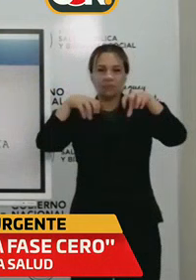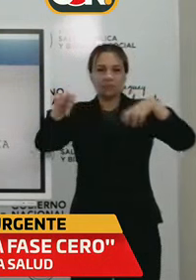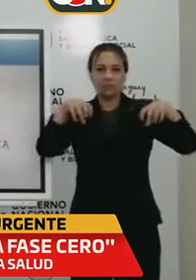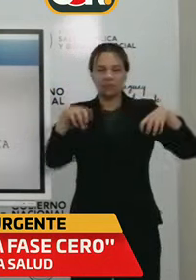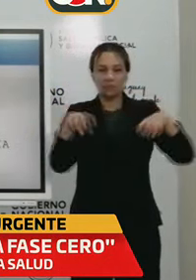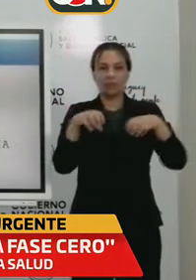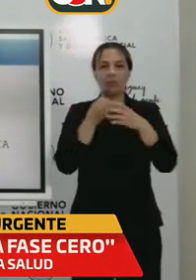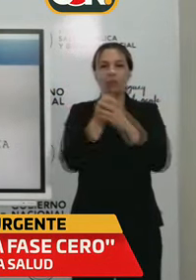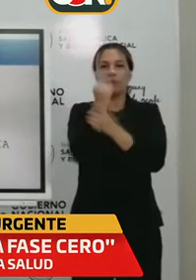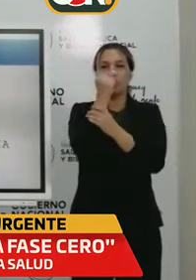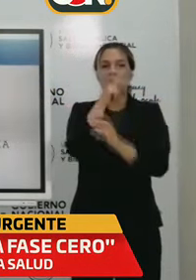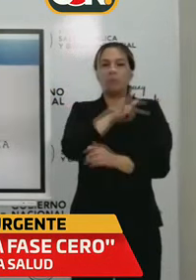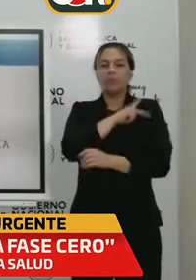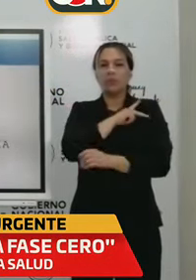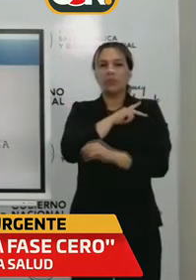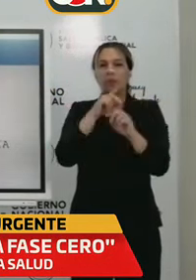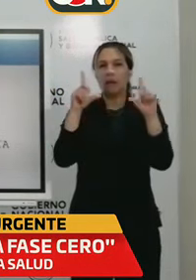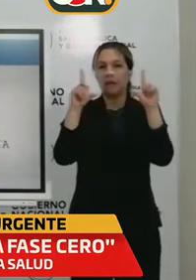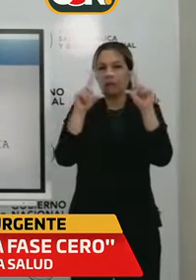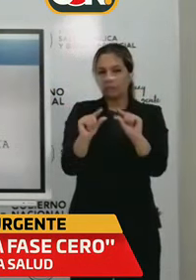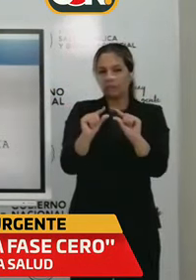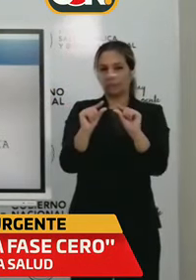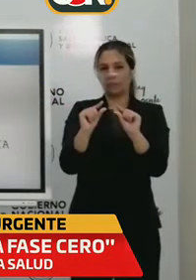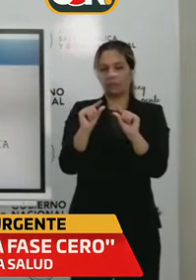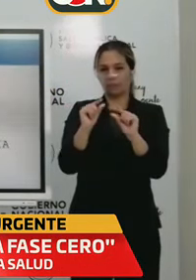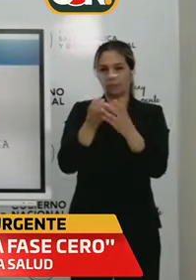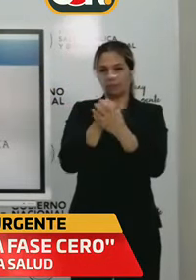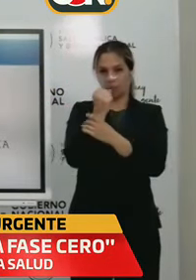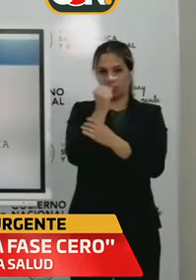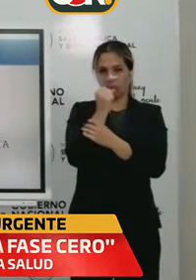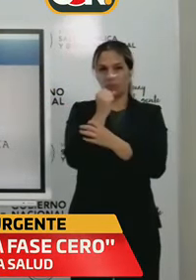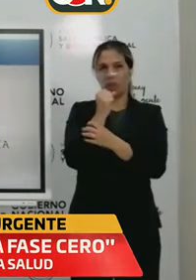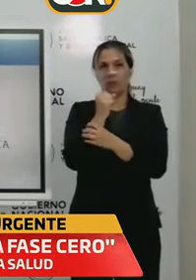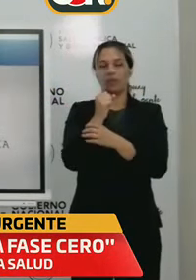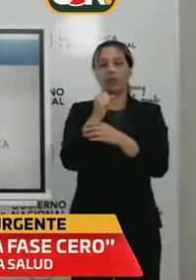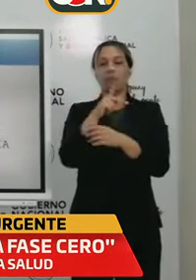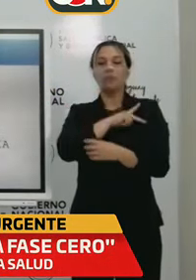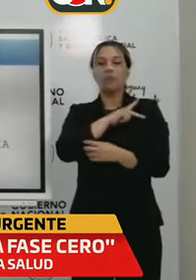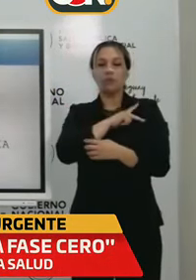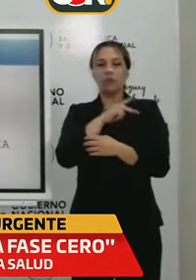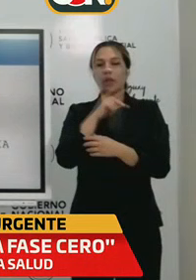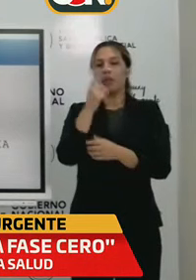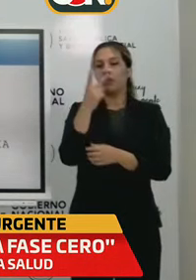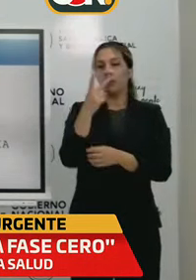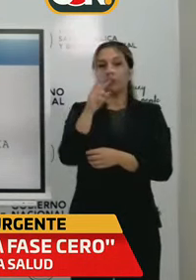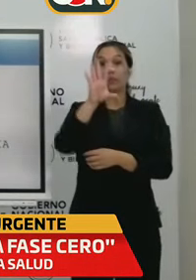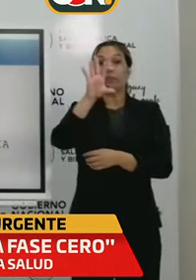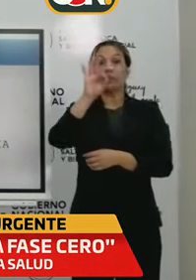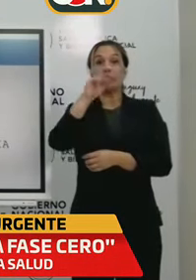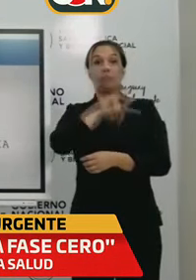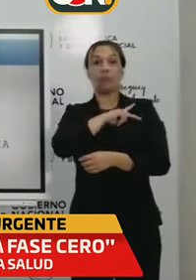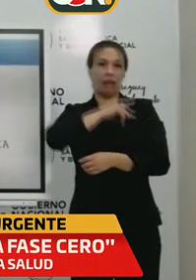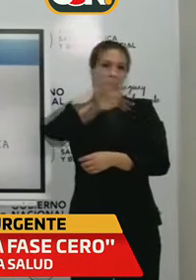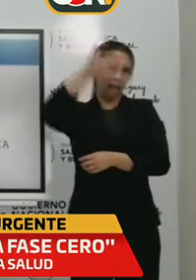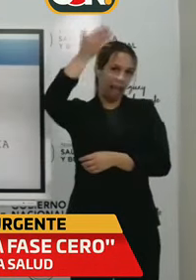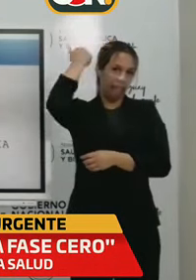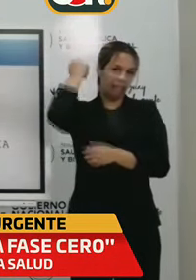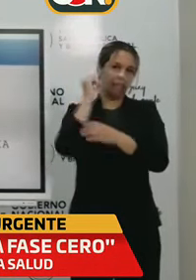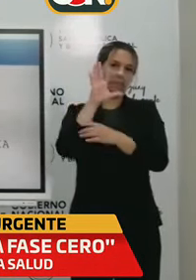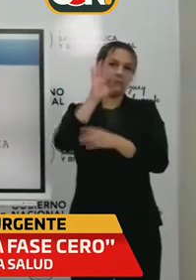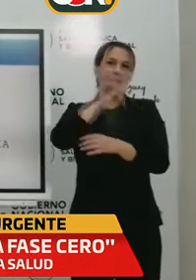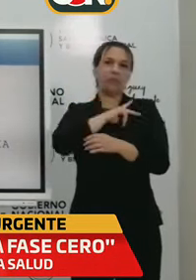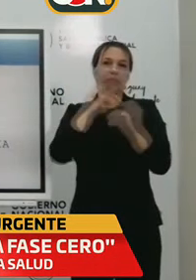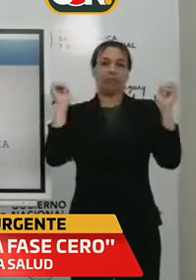de que la cantidad de personas sea algo razonable, no 50 como era antes,